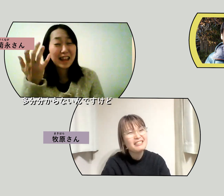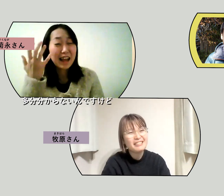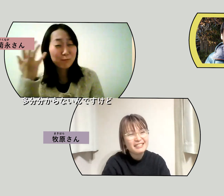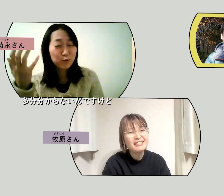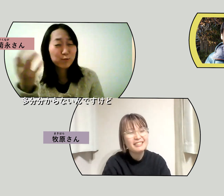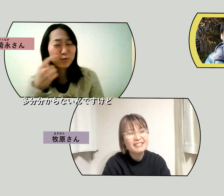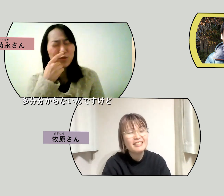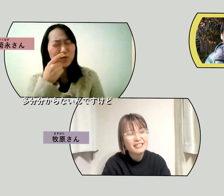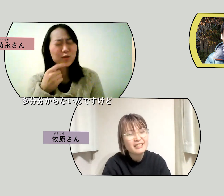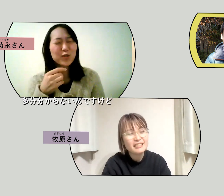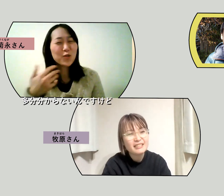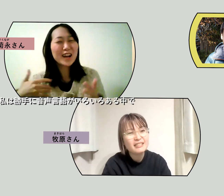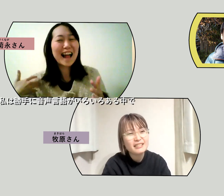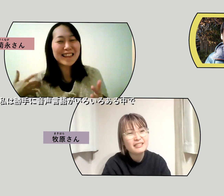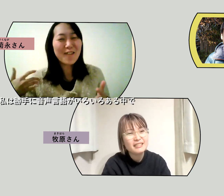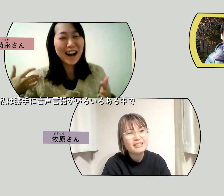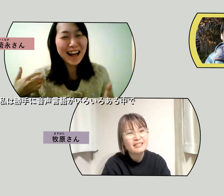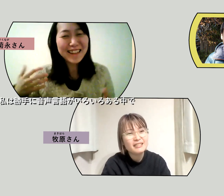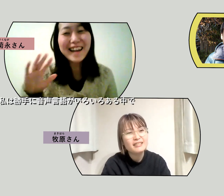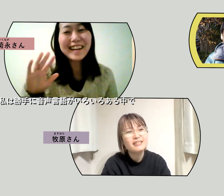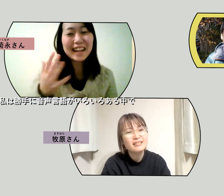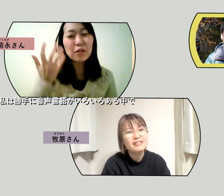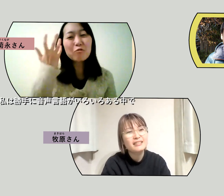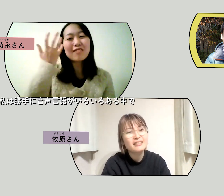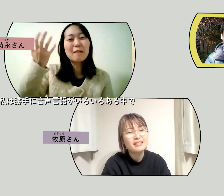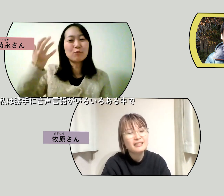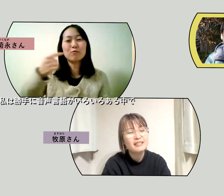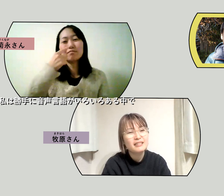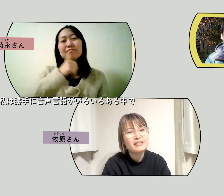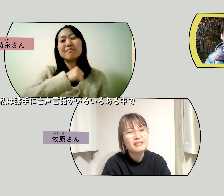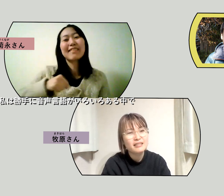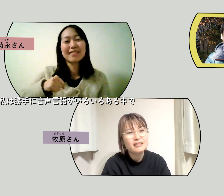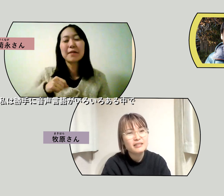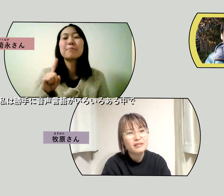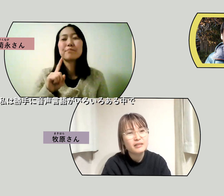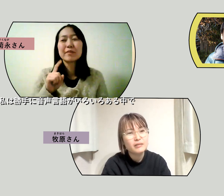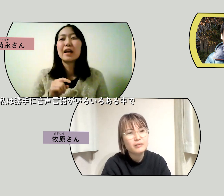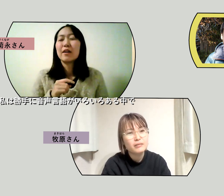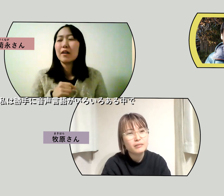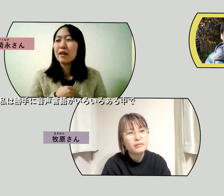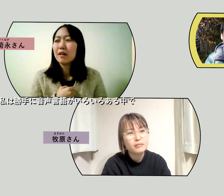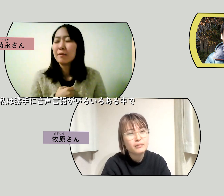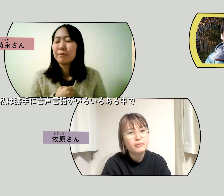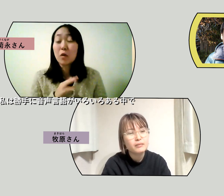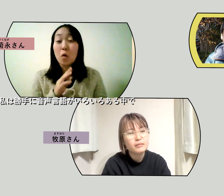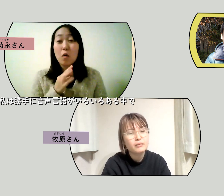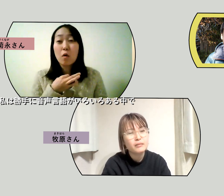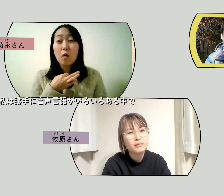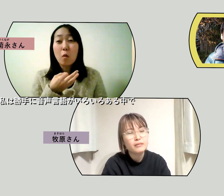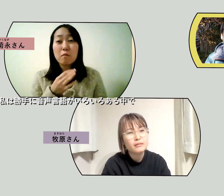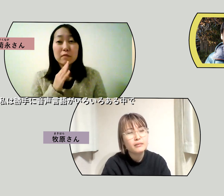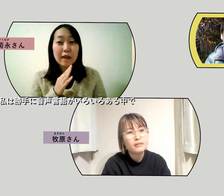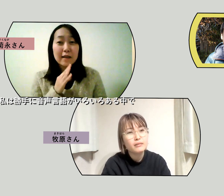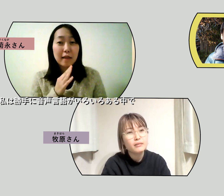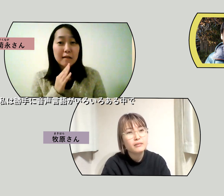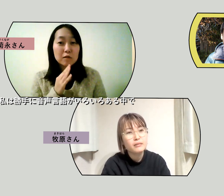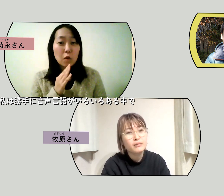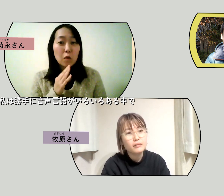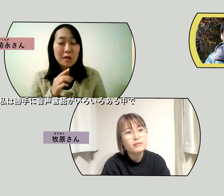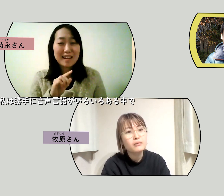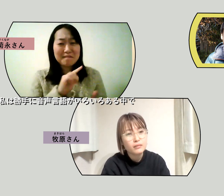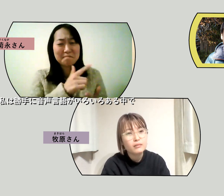けど菊永です多分わかんないんですけど多分勝手に